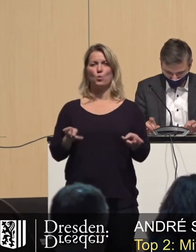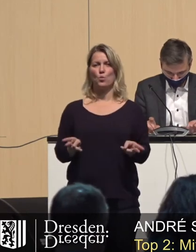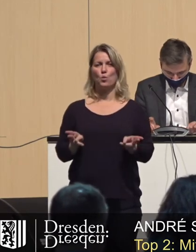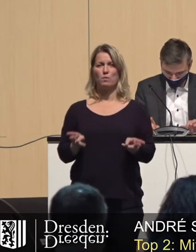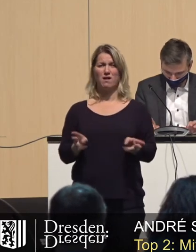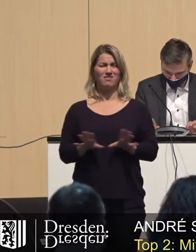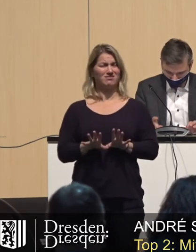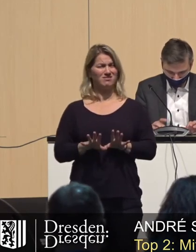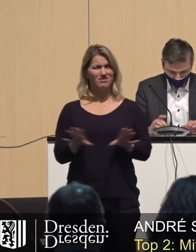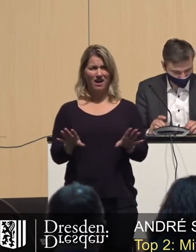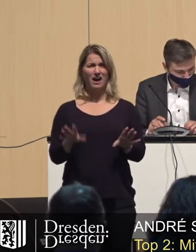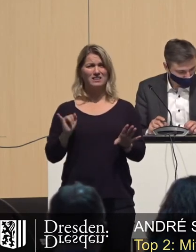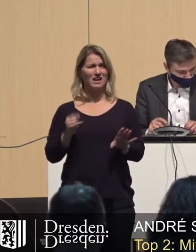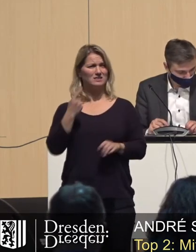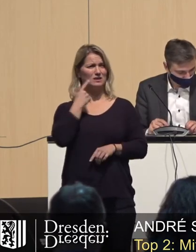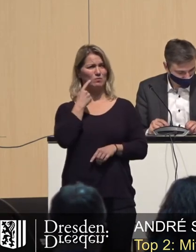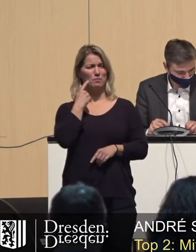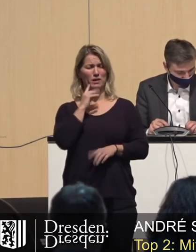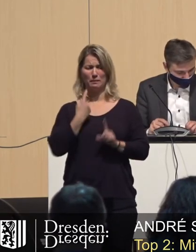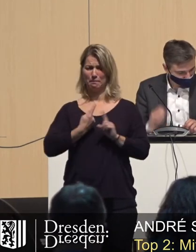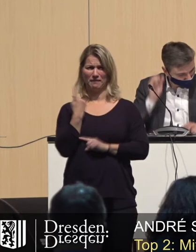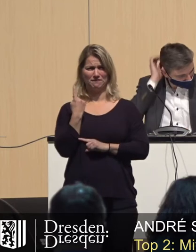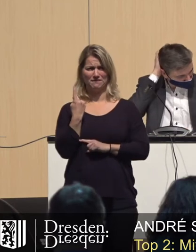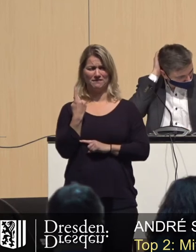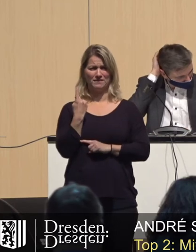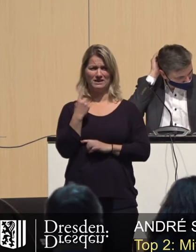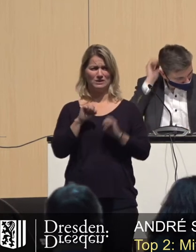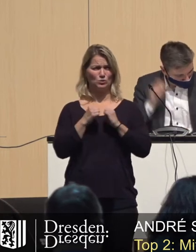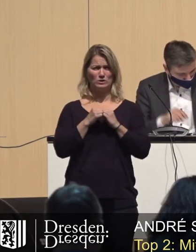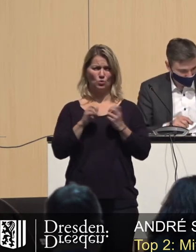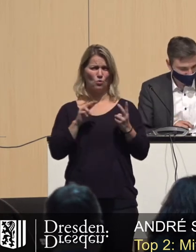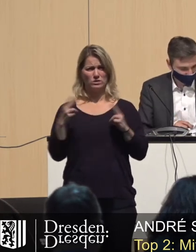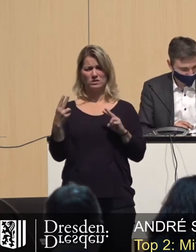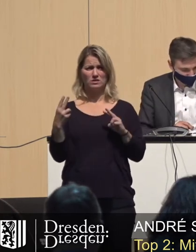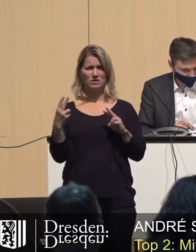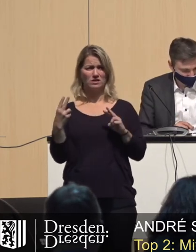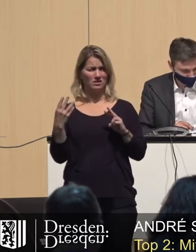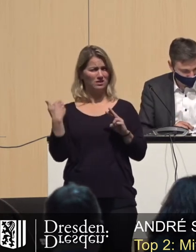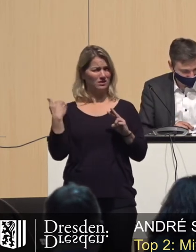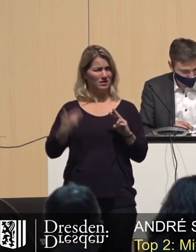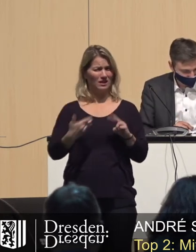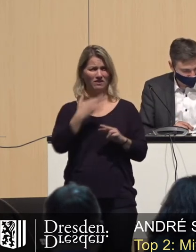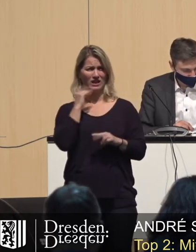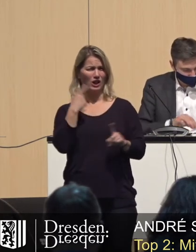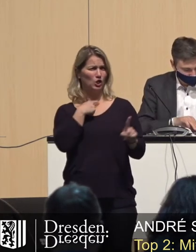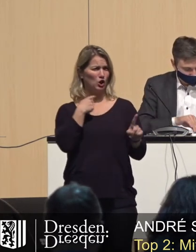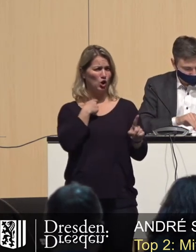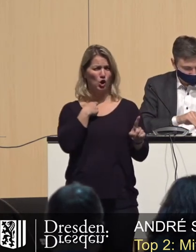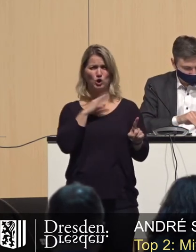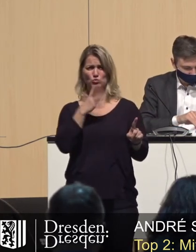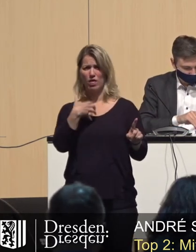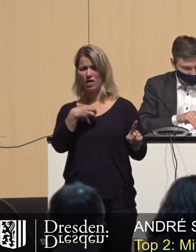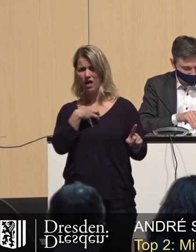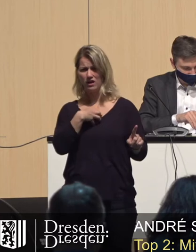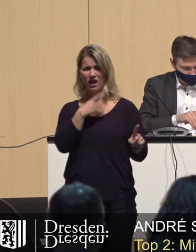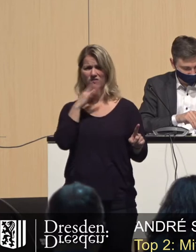wir leben in einer ganz außergewöhnlichen Zeit. Und die Toten und die Schwerkranken und die tausenden Infizierten sind